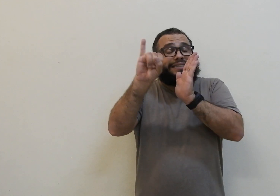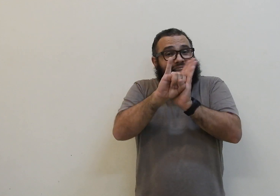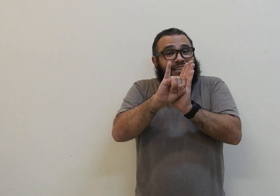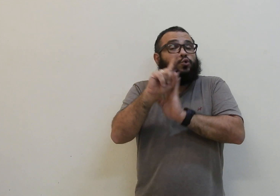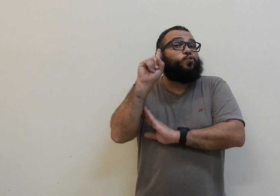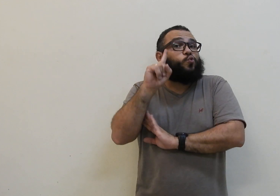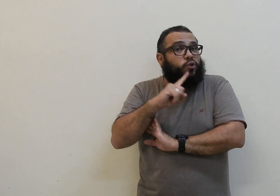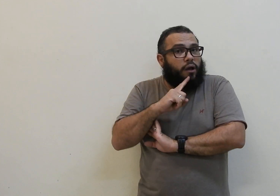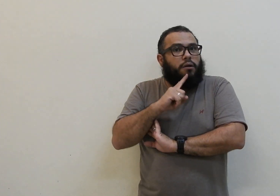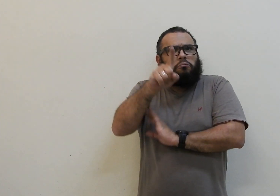né, em vários